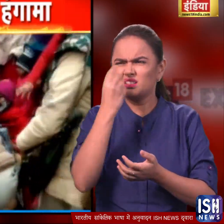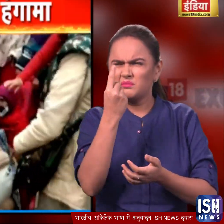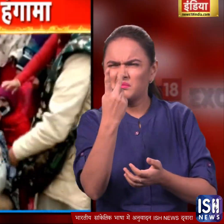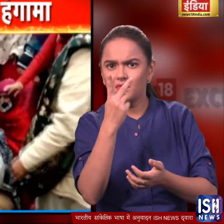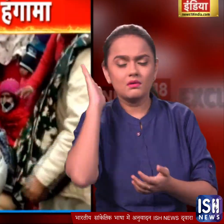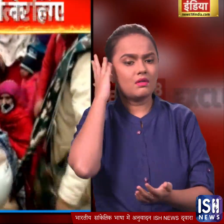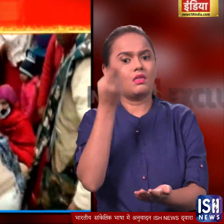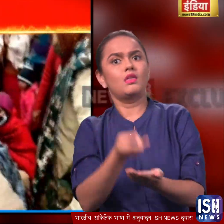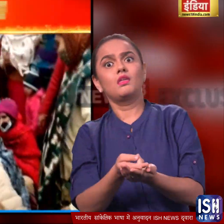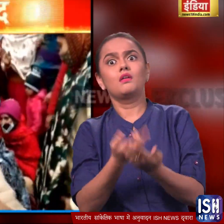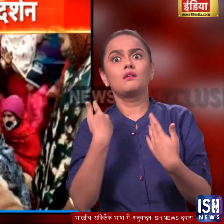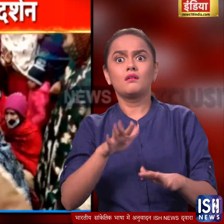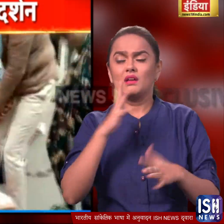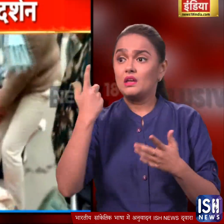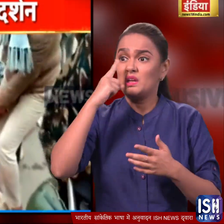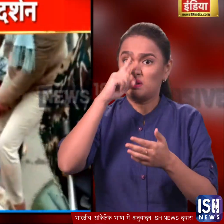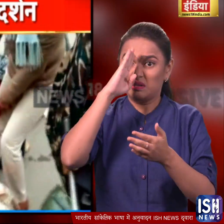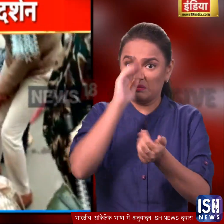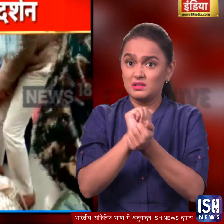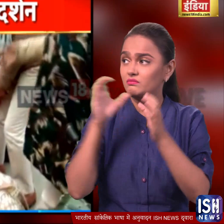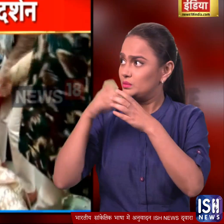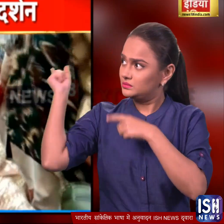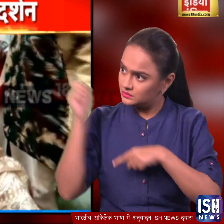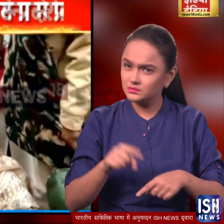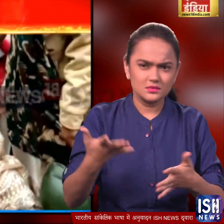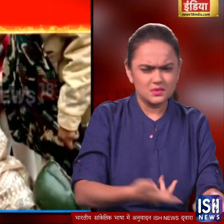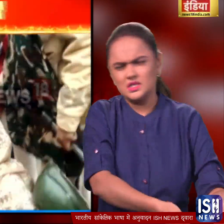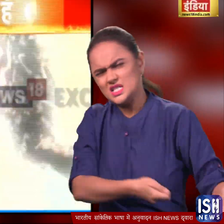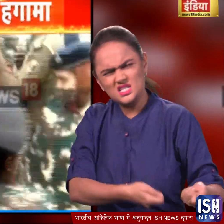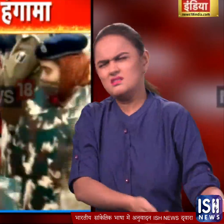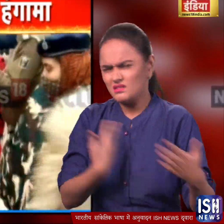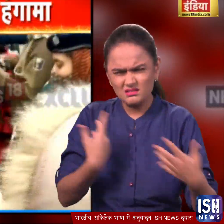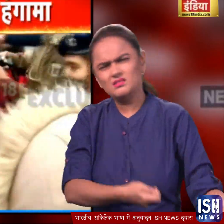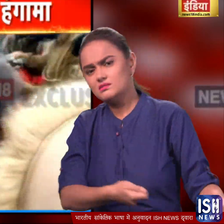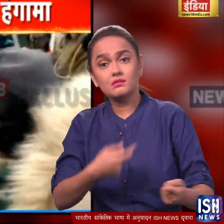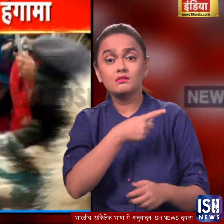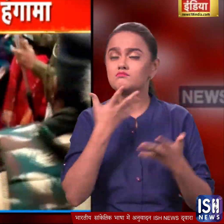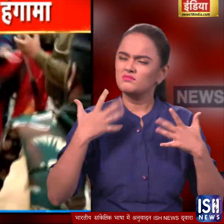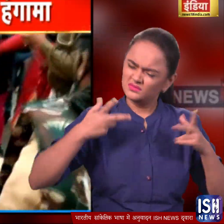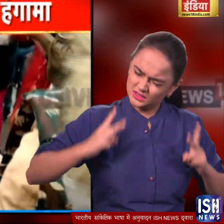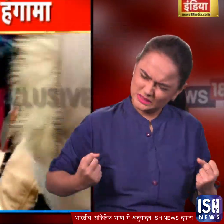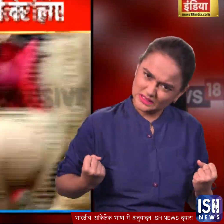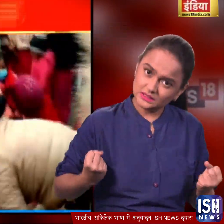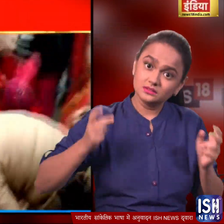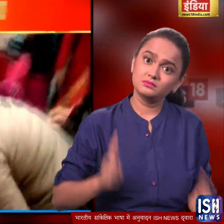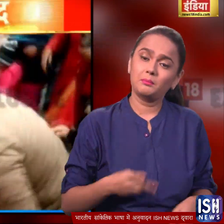हटाने के लिए पुलिस का महिला दस्ता आगे आया। लेकिन ये लोग अपनी जगह से टस से मस नहीं हुए।